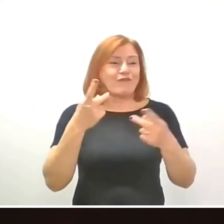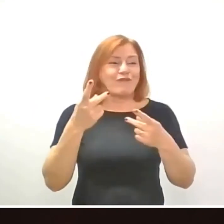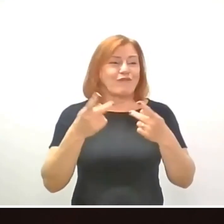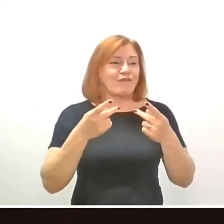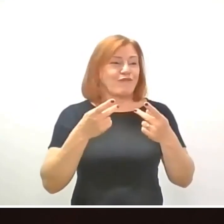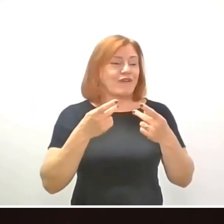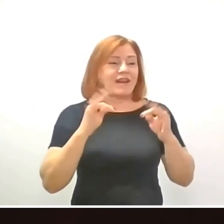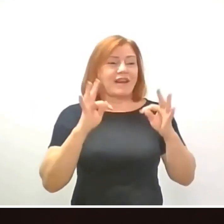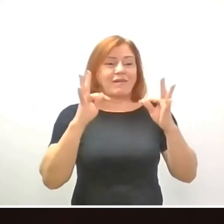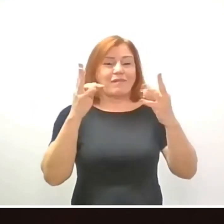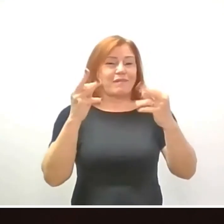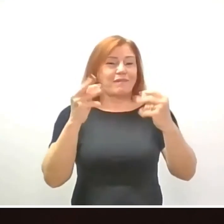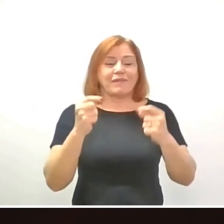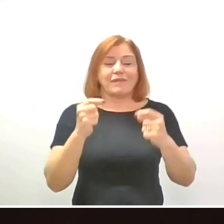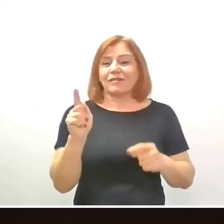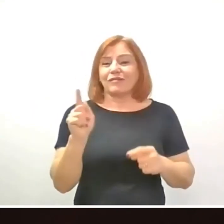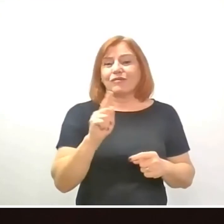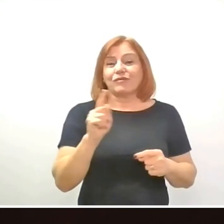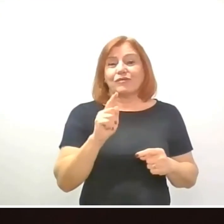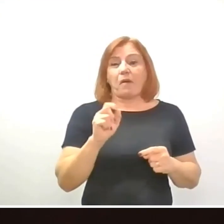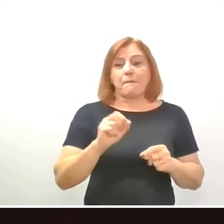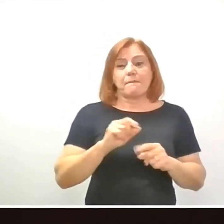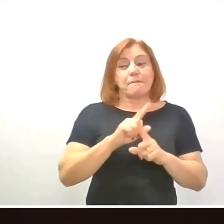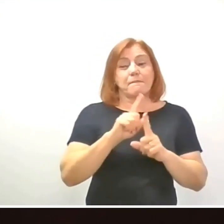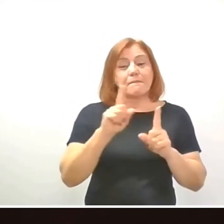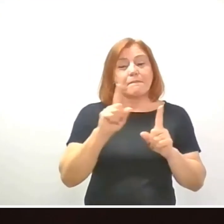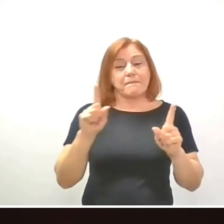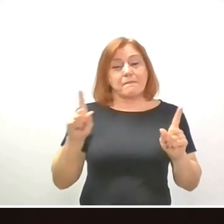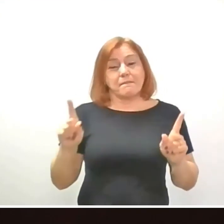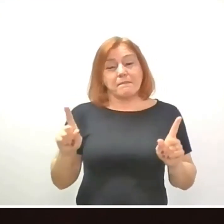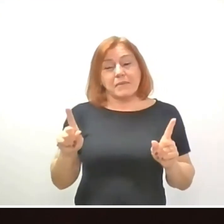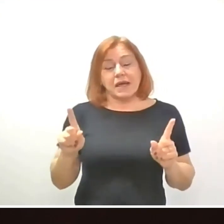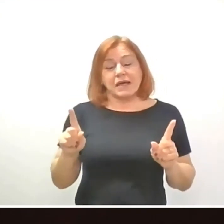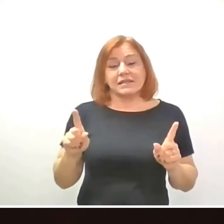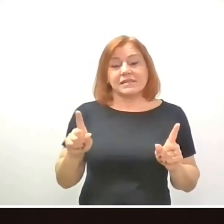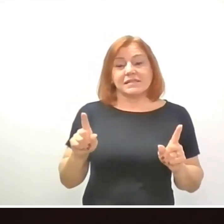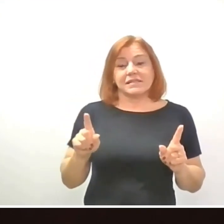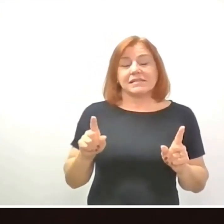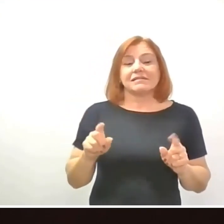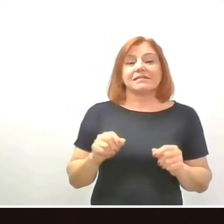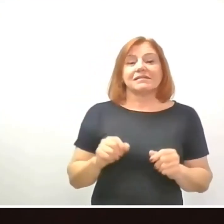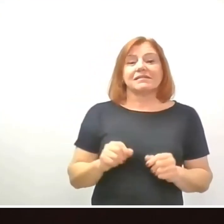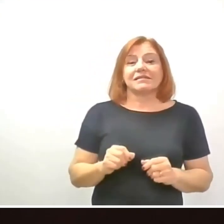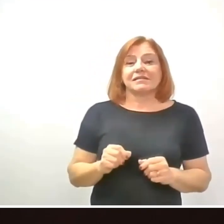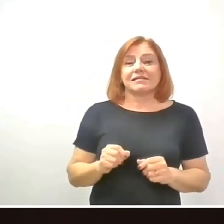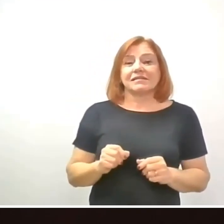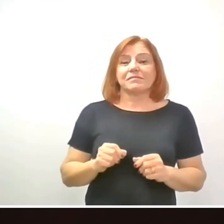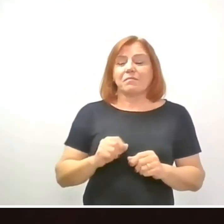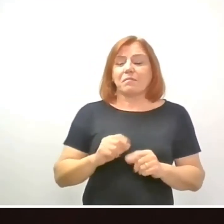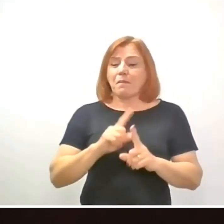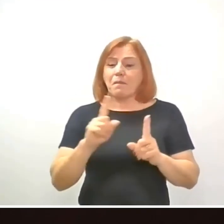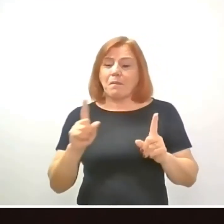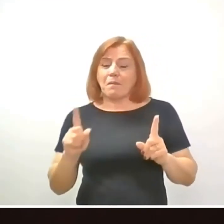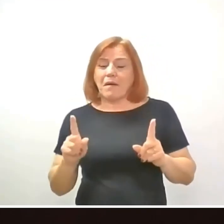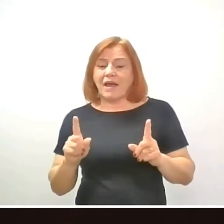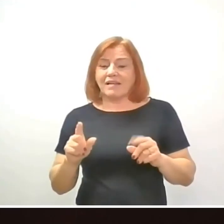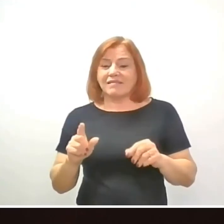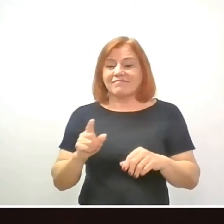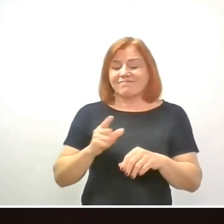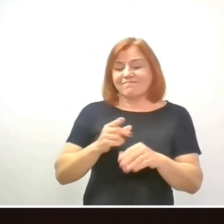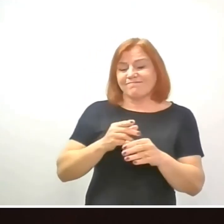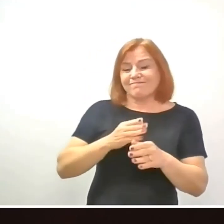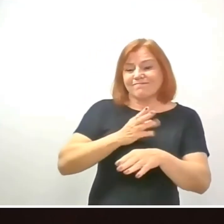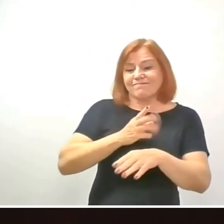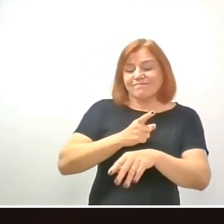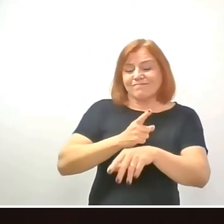para essa linha tênue, da linha prateada da graça de Deus, né? Daí